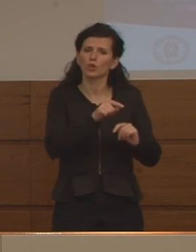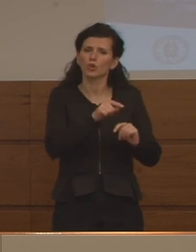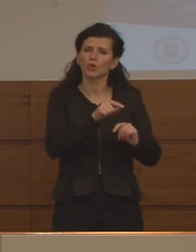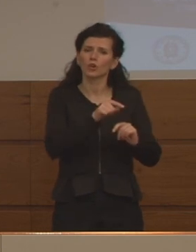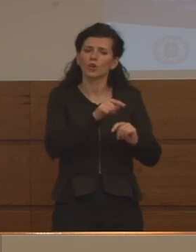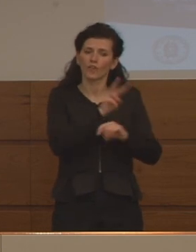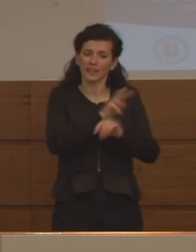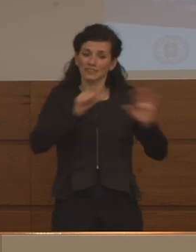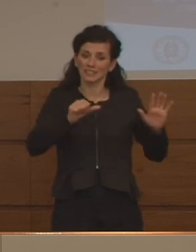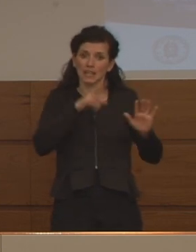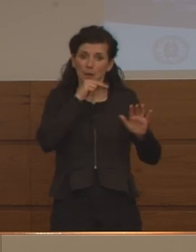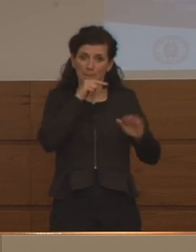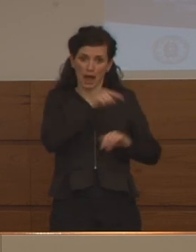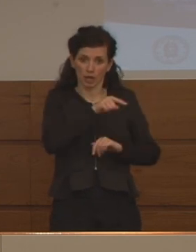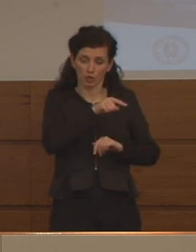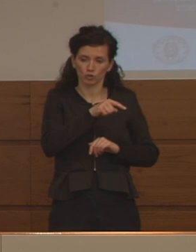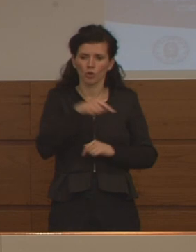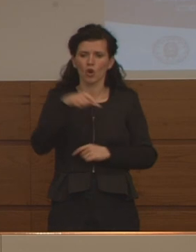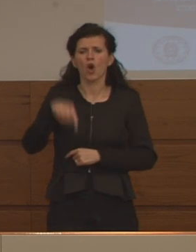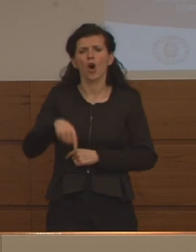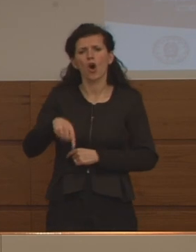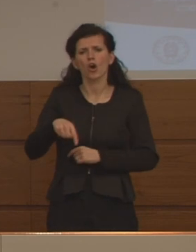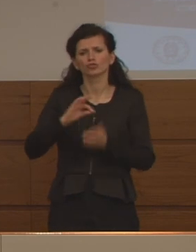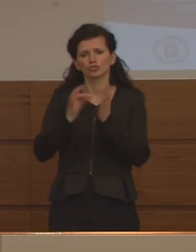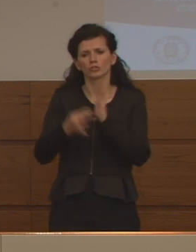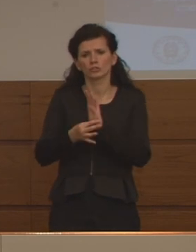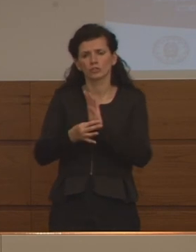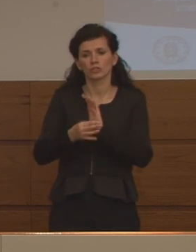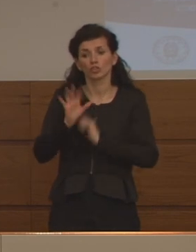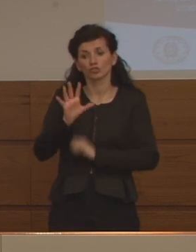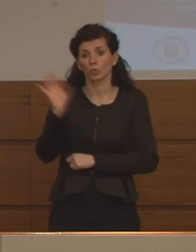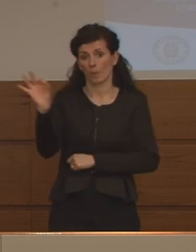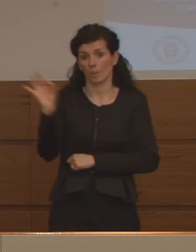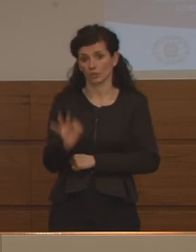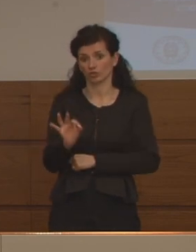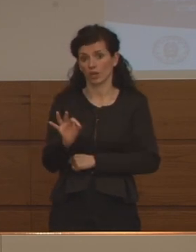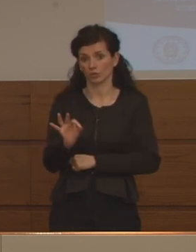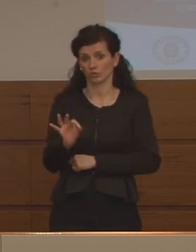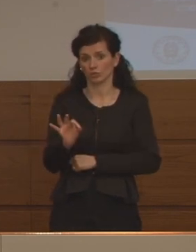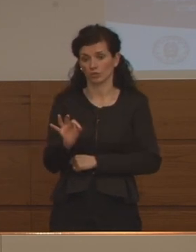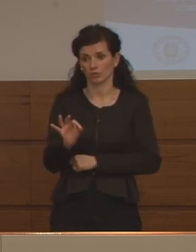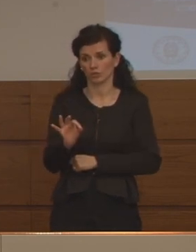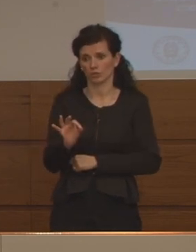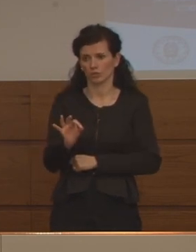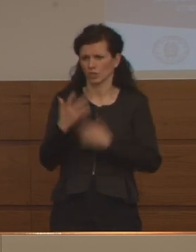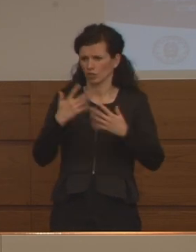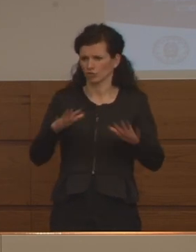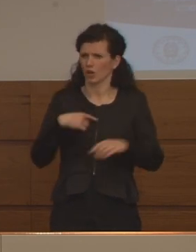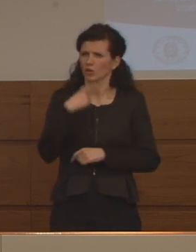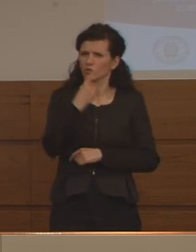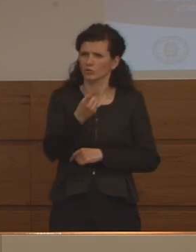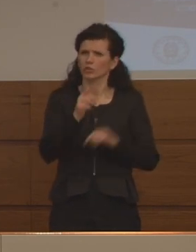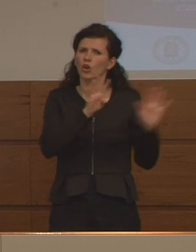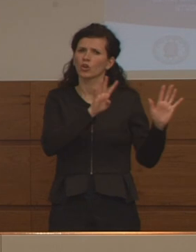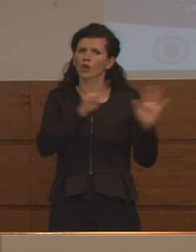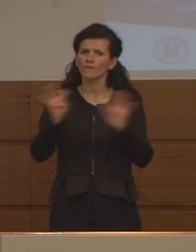precedente oggi siamo al 5 per cento i numeri assoluti video già ricordati